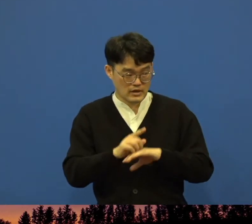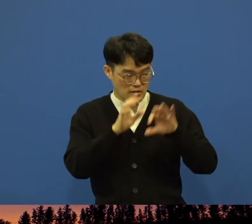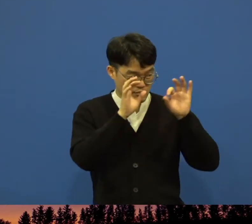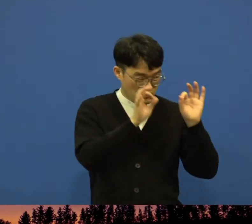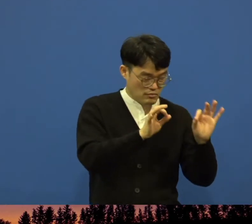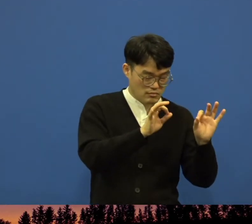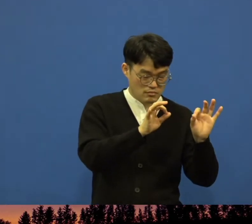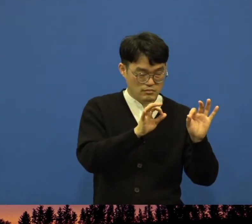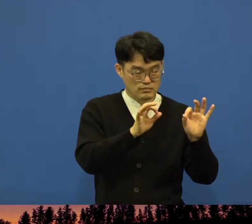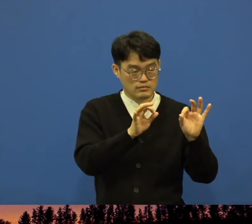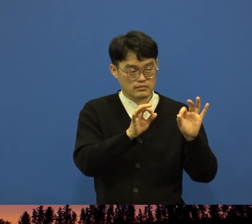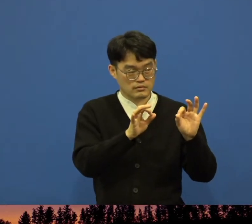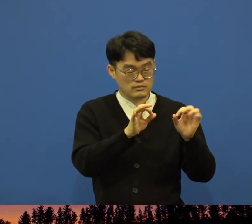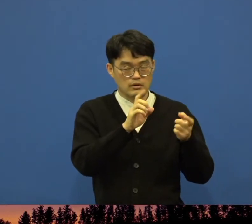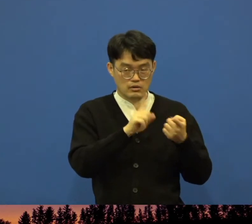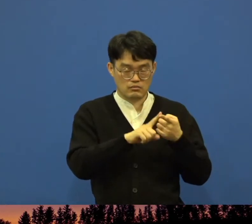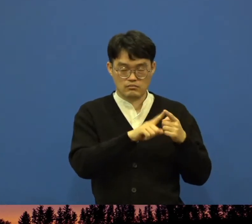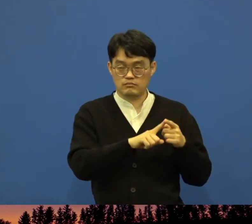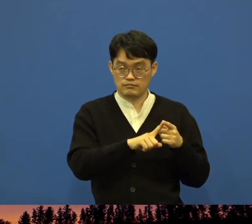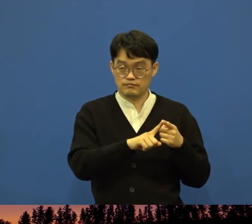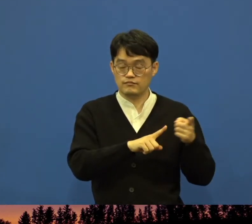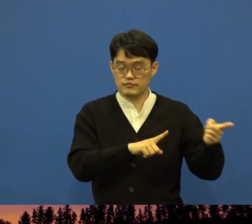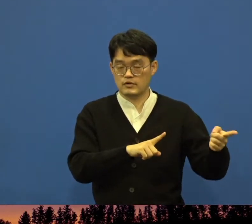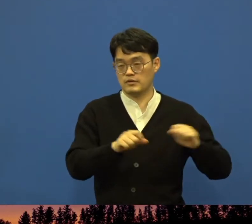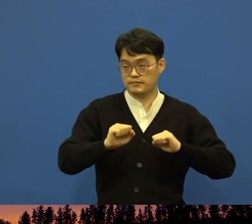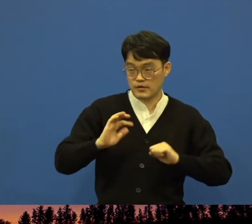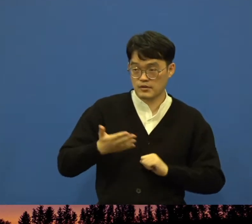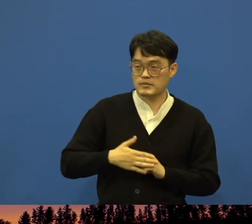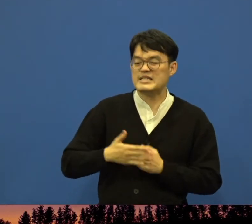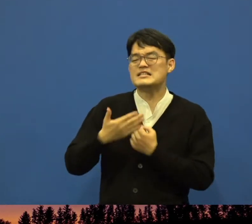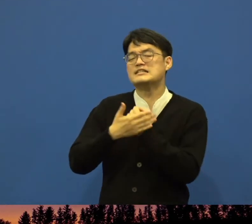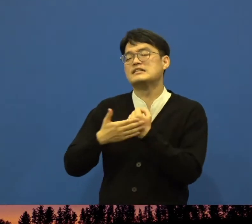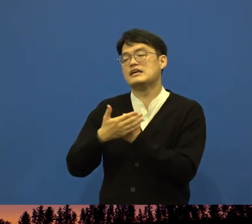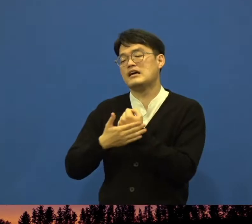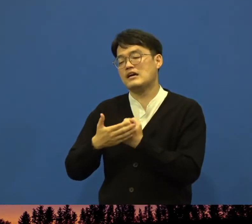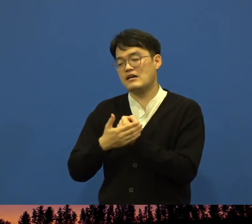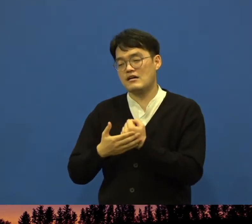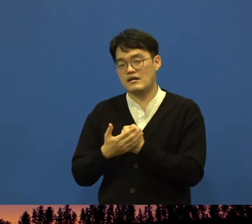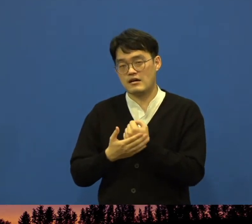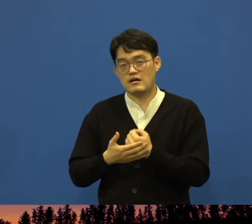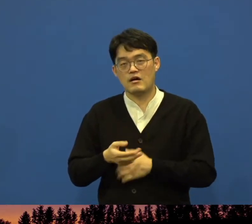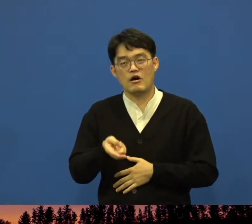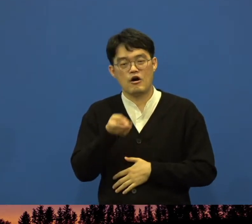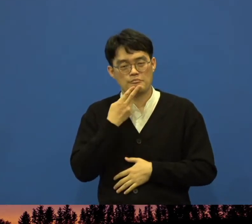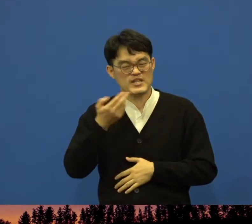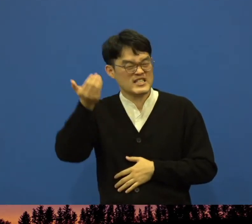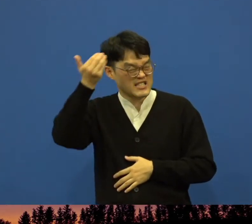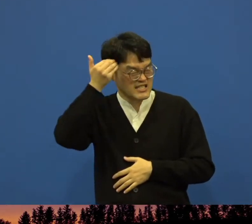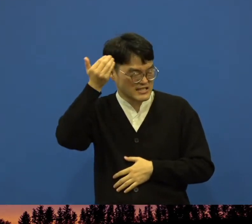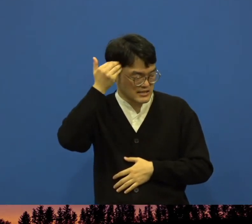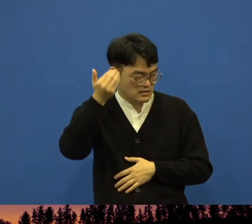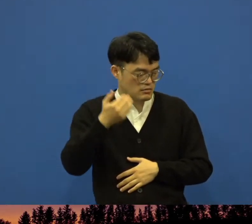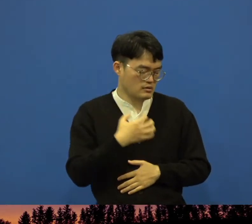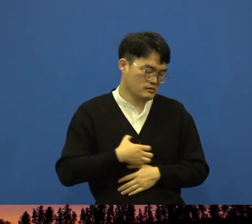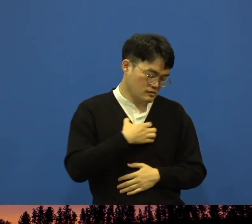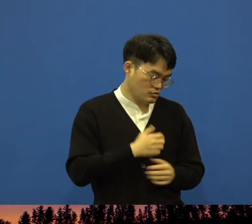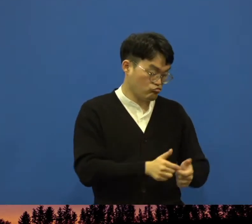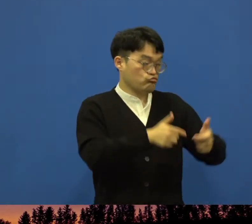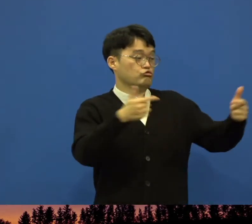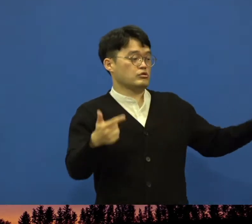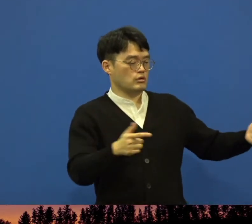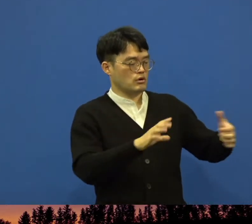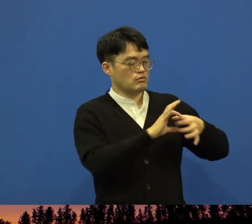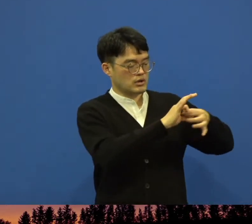거죠. 은혜 받은 지식은 분민만 많아지고 적만 늘어나고 관계는 끼어지고